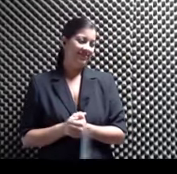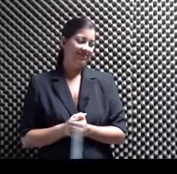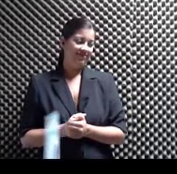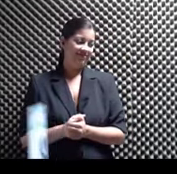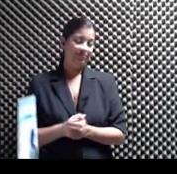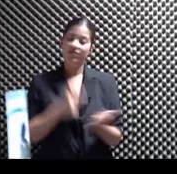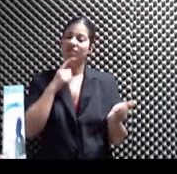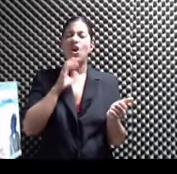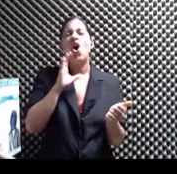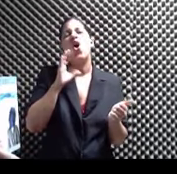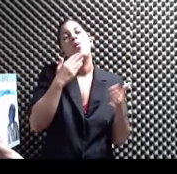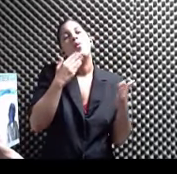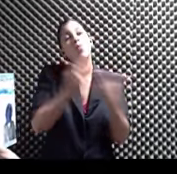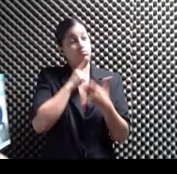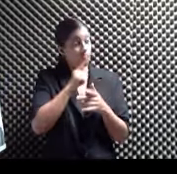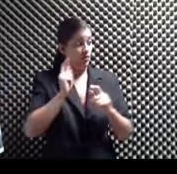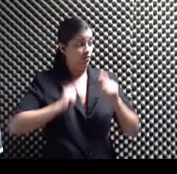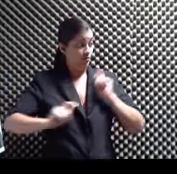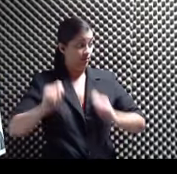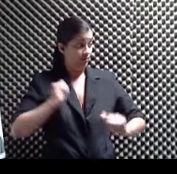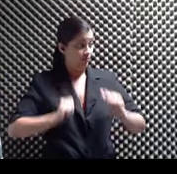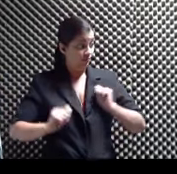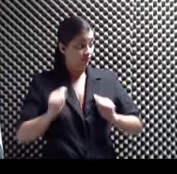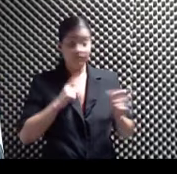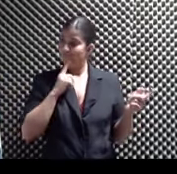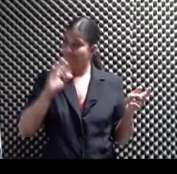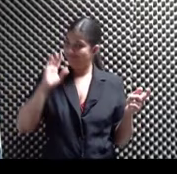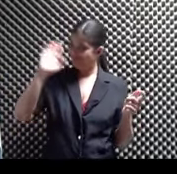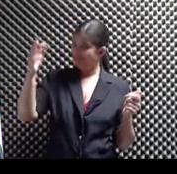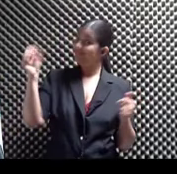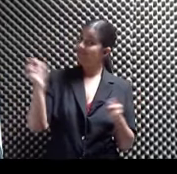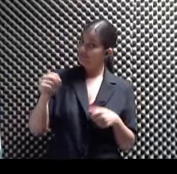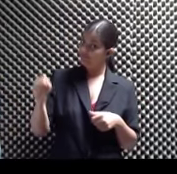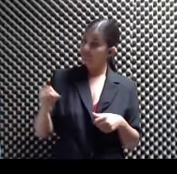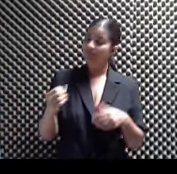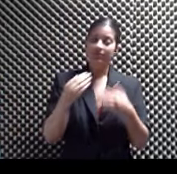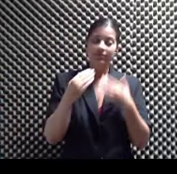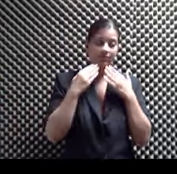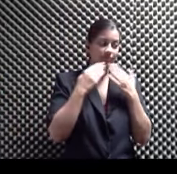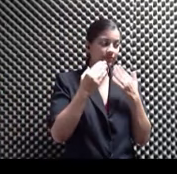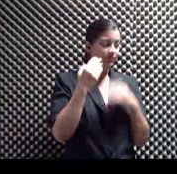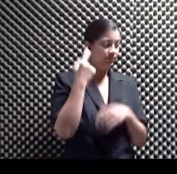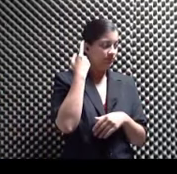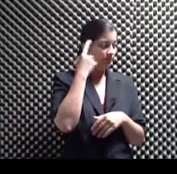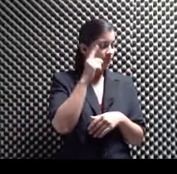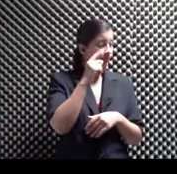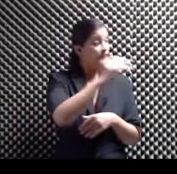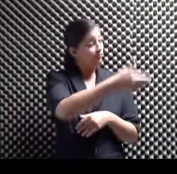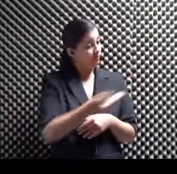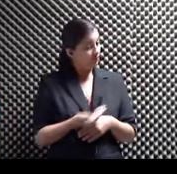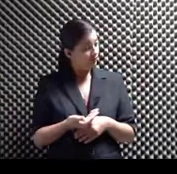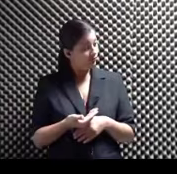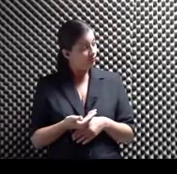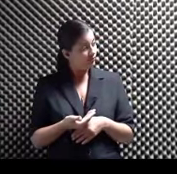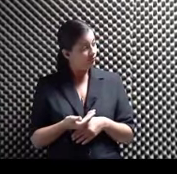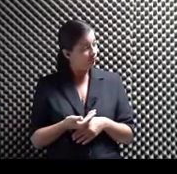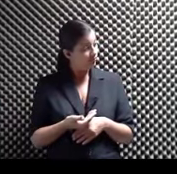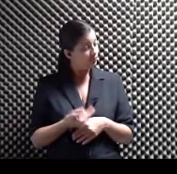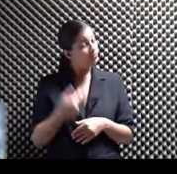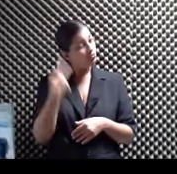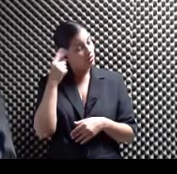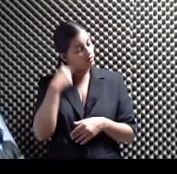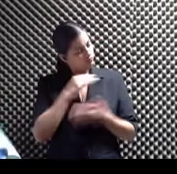Como, esto es una obra. Saludos a todos, sí. Y gracias por la invitación. Para nosotros es un